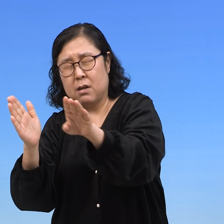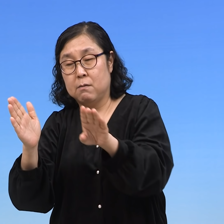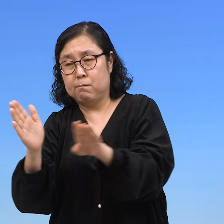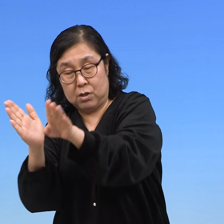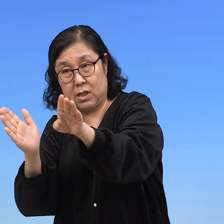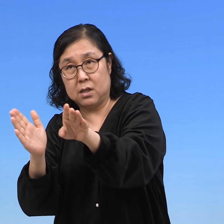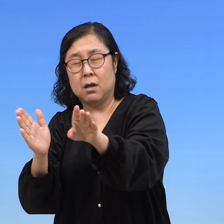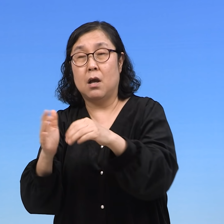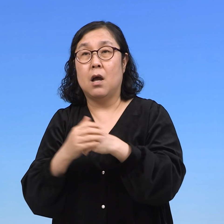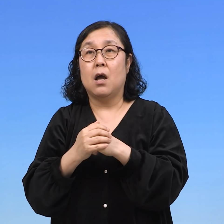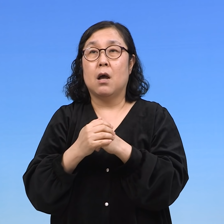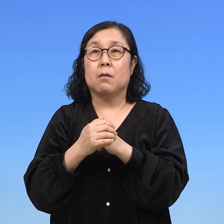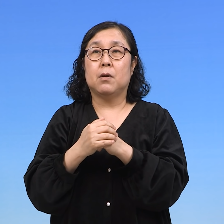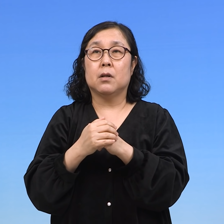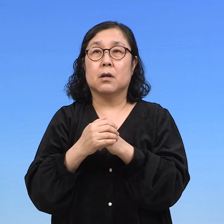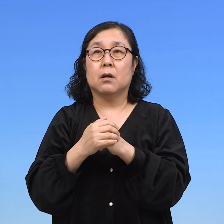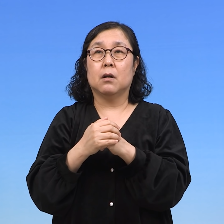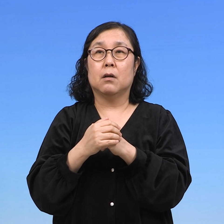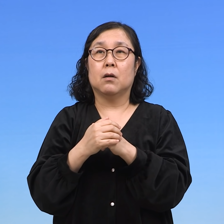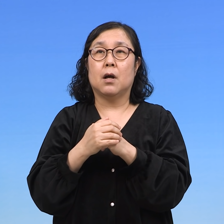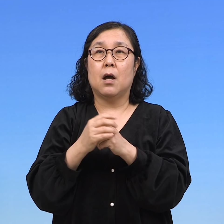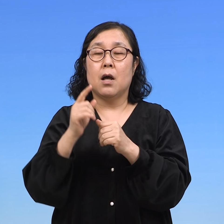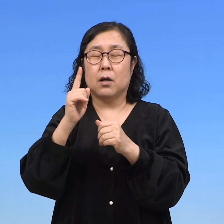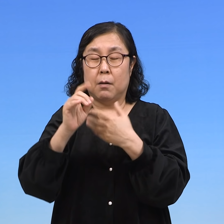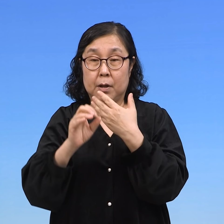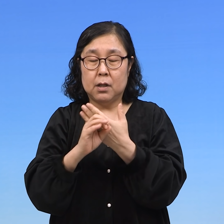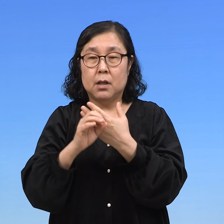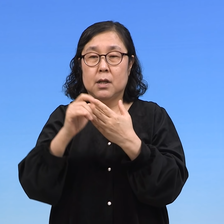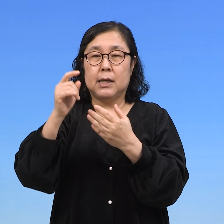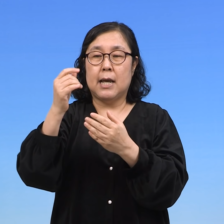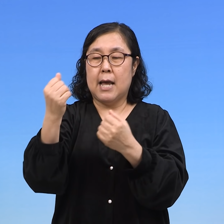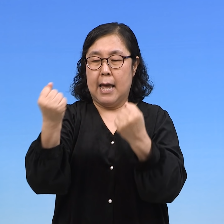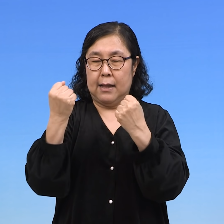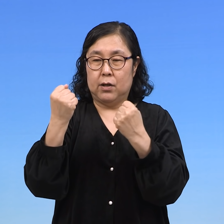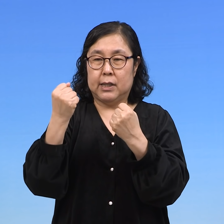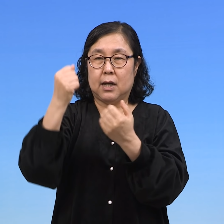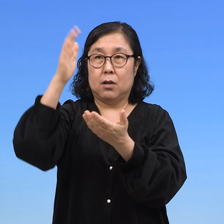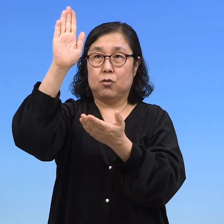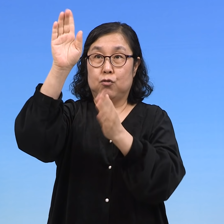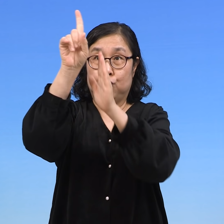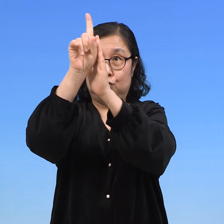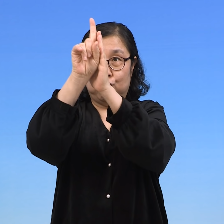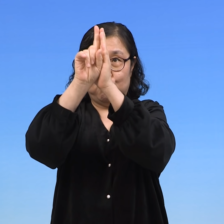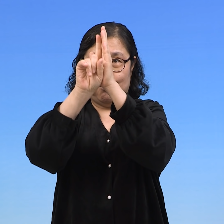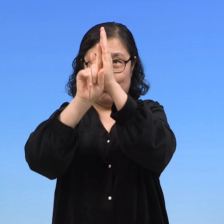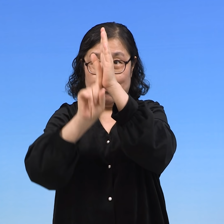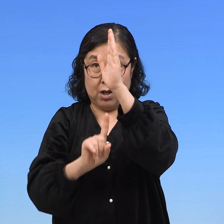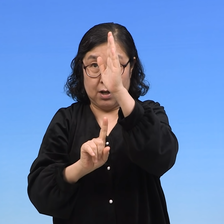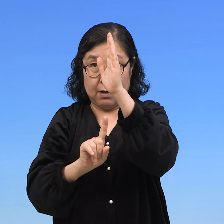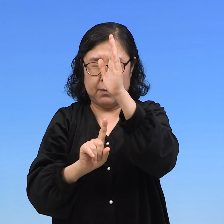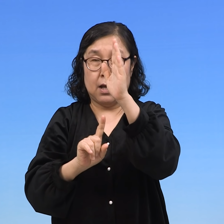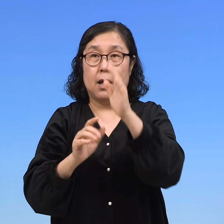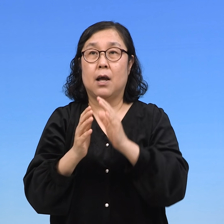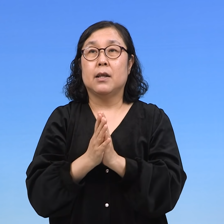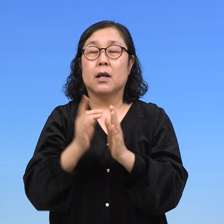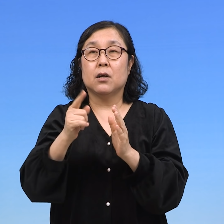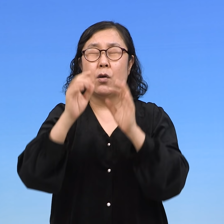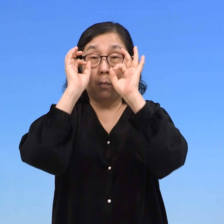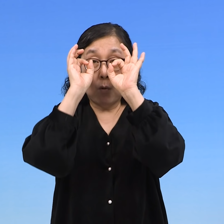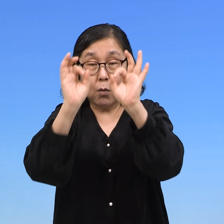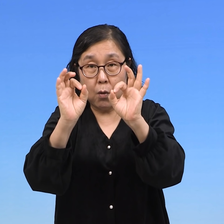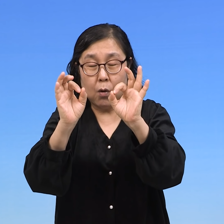이런 화면이 막 요동을 치면서 이 에너지가 쑥쑥쑥 줄어드는 그게 저는